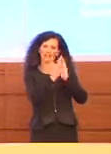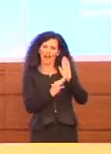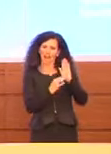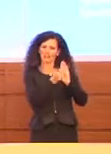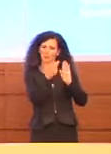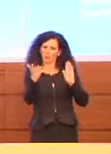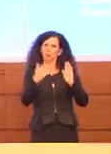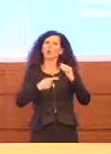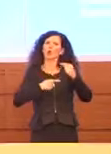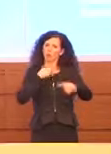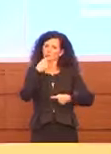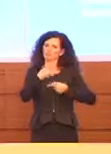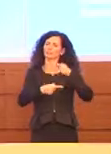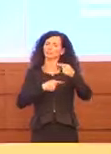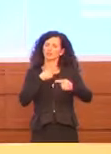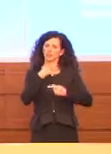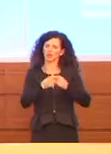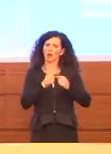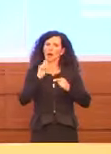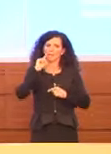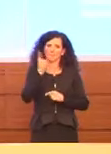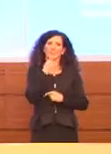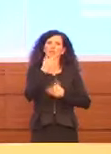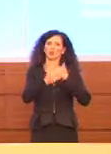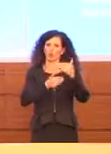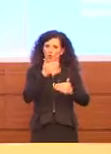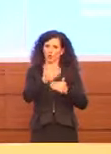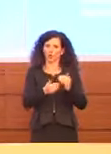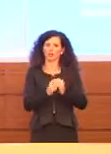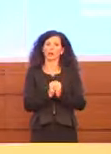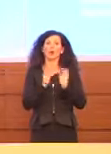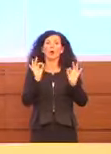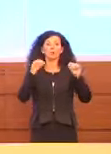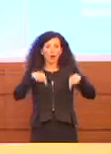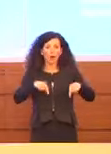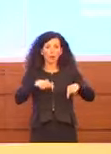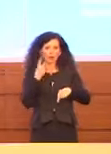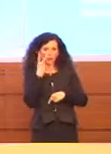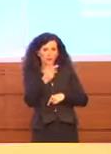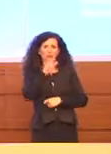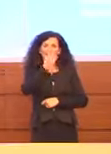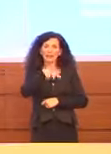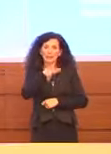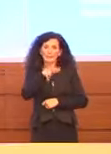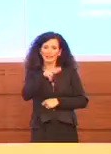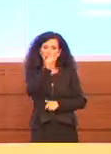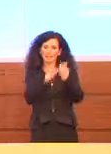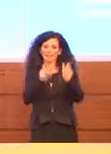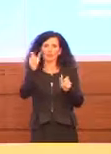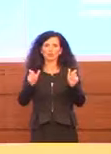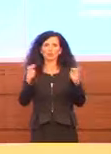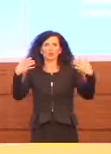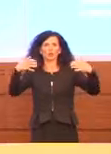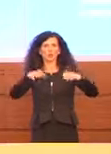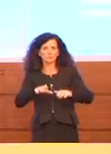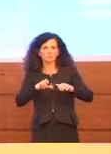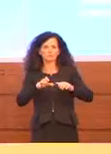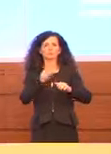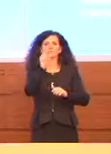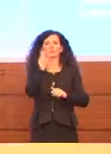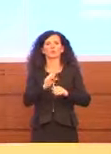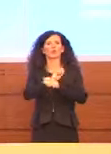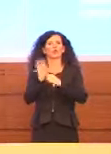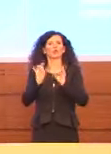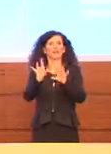vanno nella direzione giusta in particolare oggi ad esempio vediamo un calo di 3.000 unità tra gli attualmente positivi e